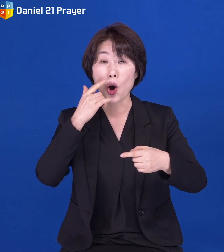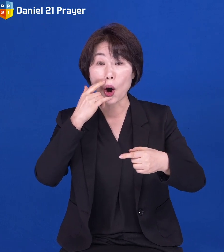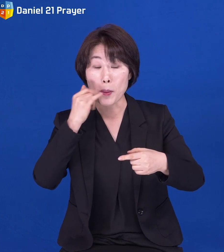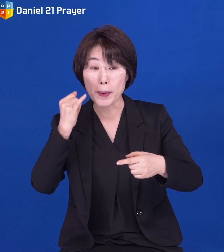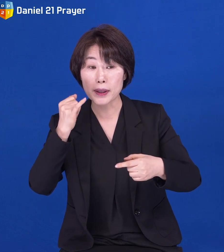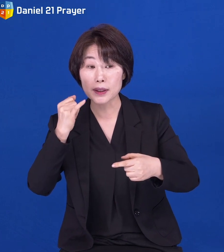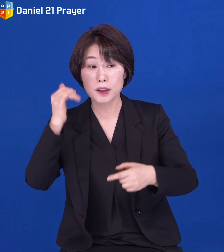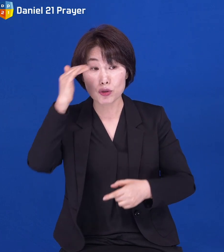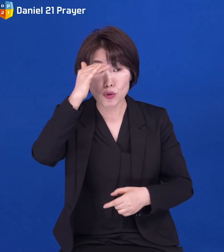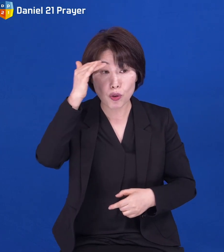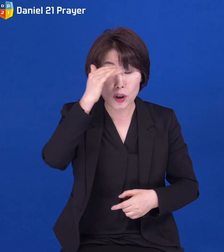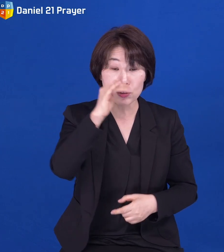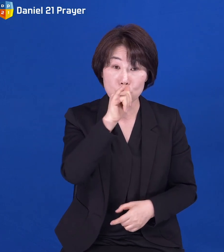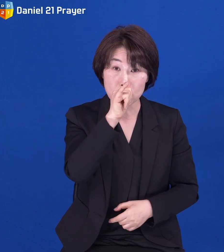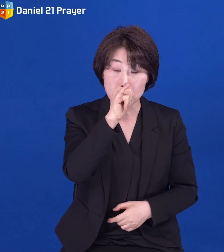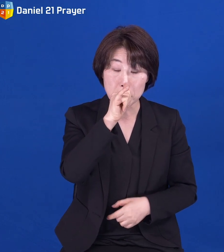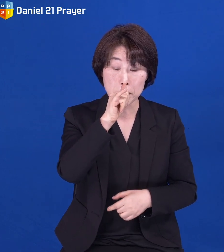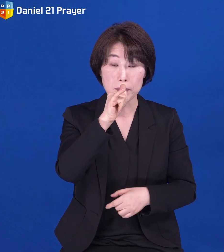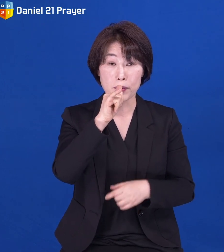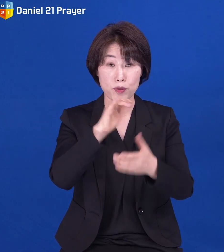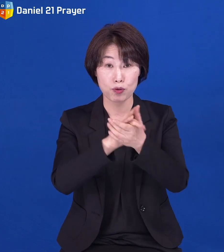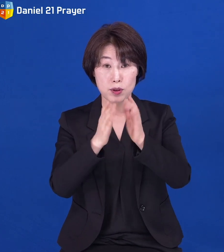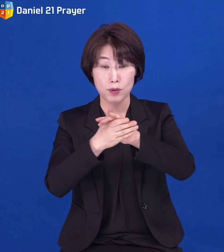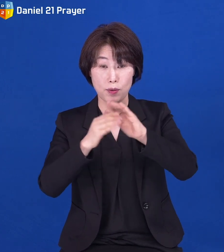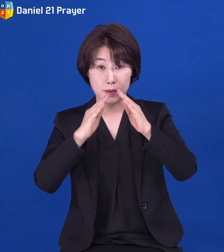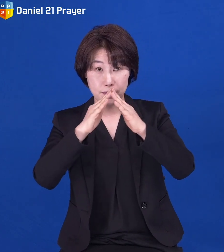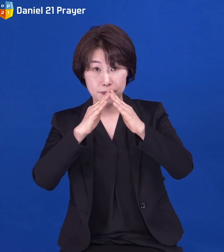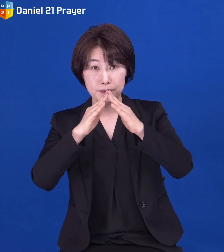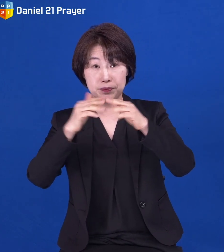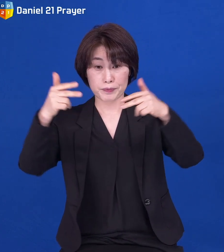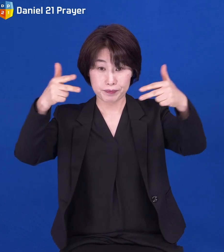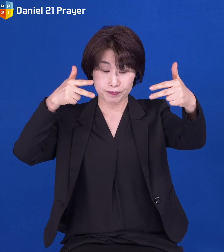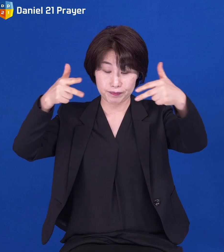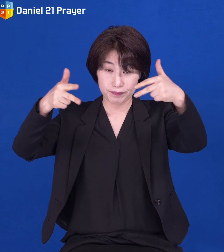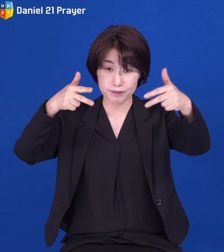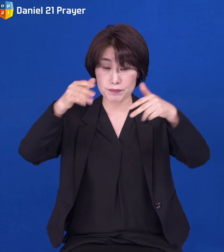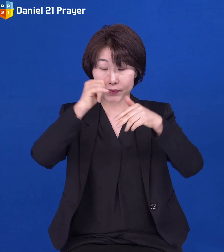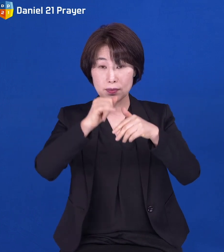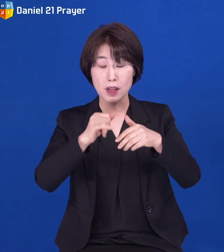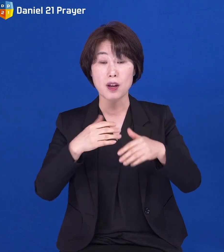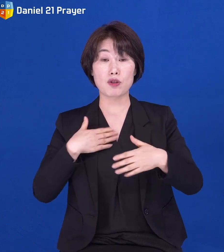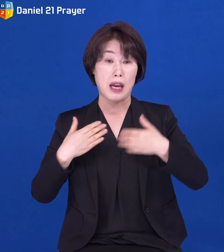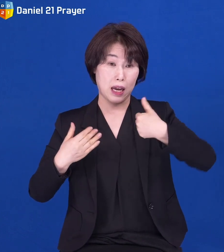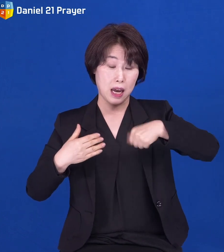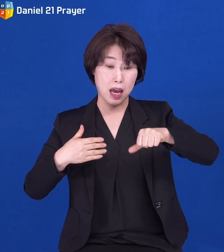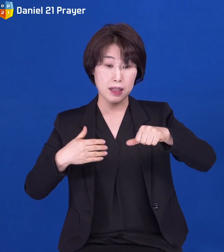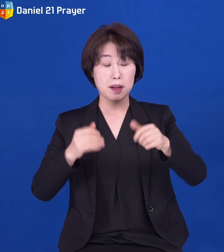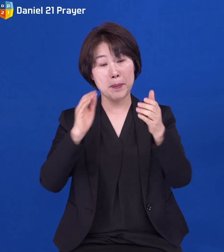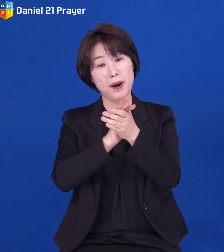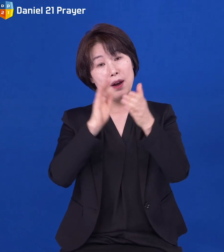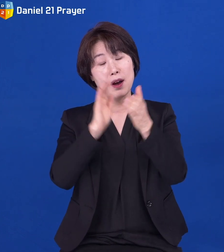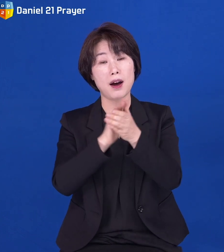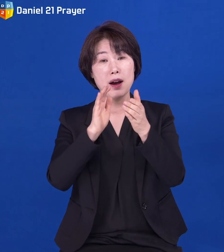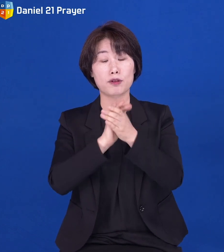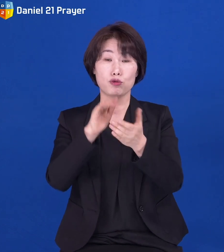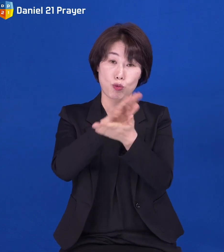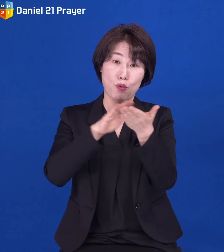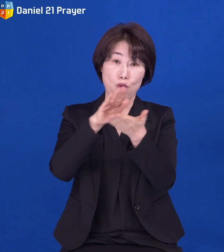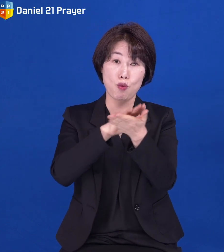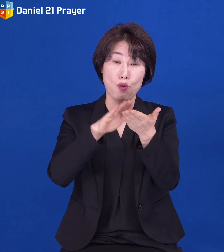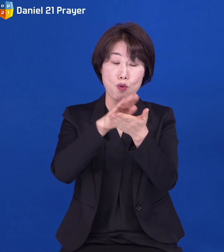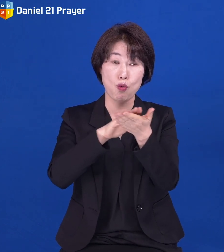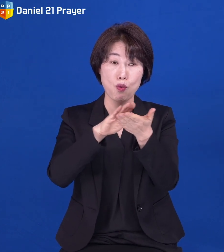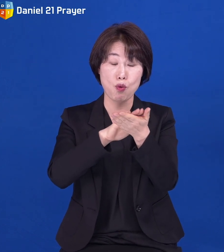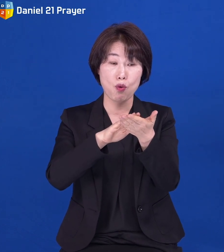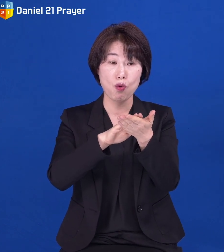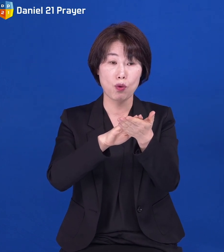거예요. 모니터를 보고 저희 비니가 의자 위에 올라가서 박수치고 막 소리 지르고 이러는 걸 보면서 어머님들이 난리가